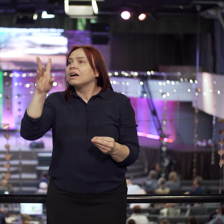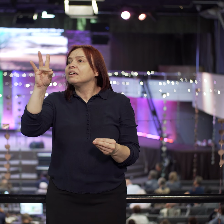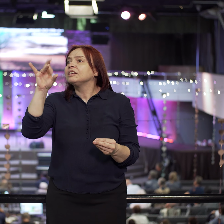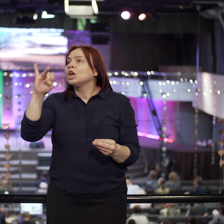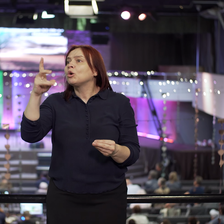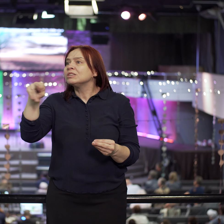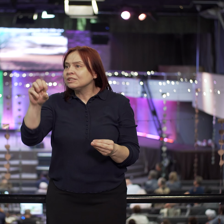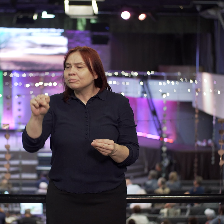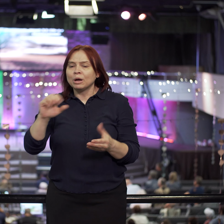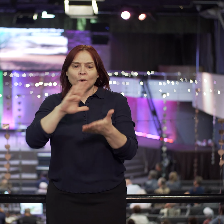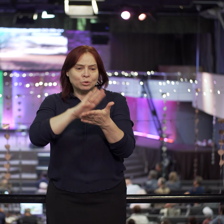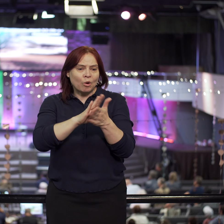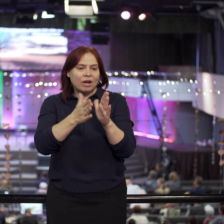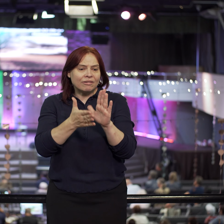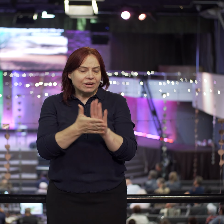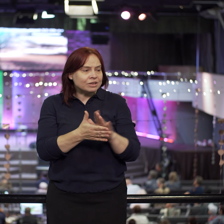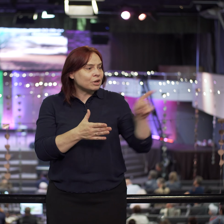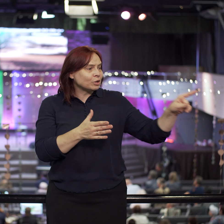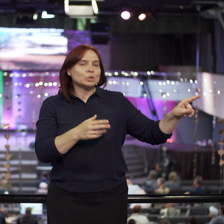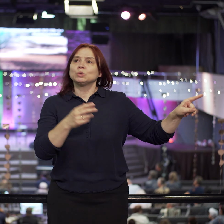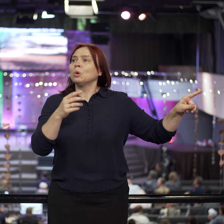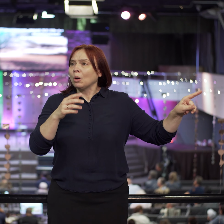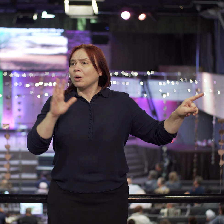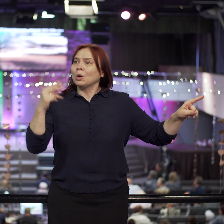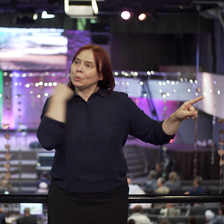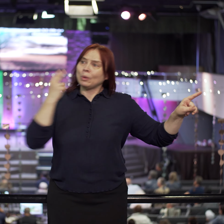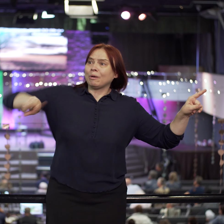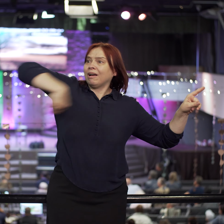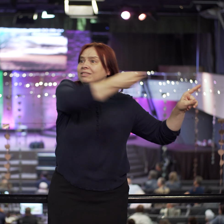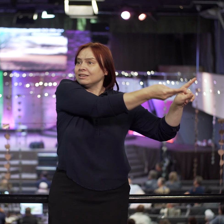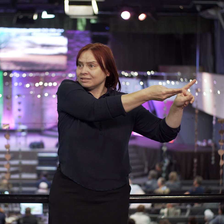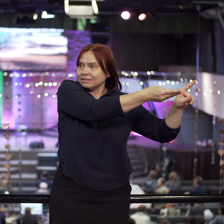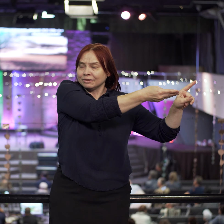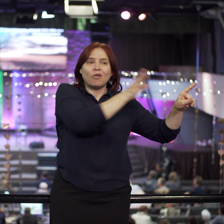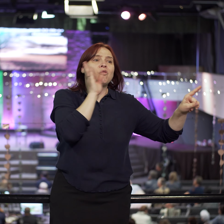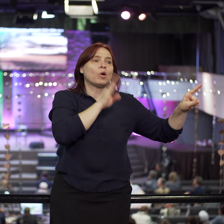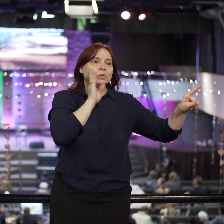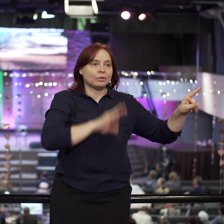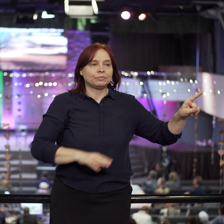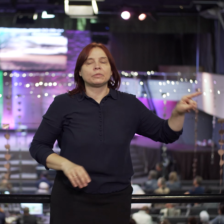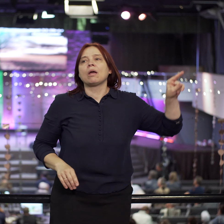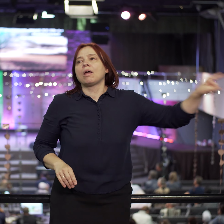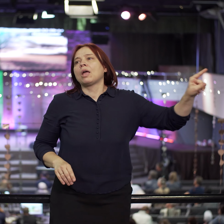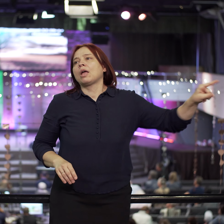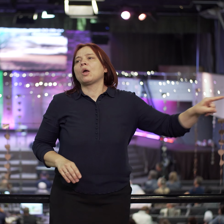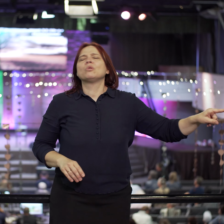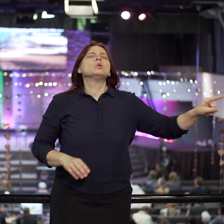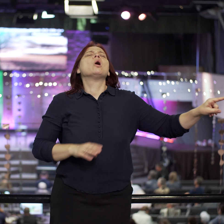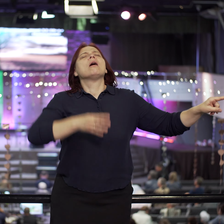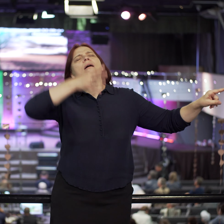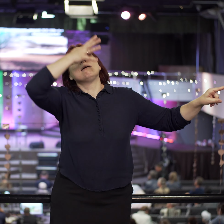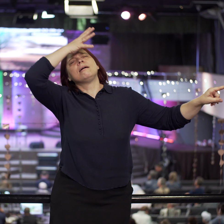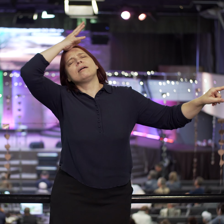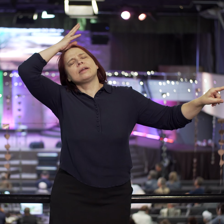Никодим договорился с римским перфектом. И римский перфект утром, рано утром